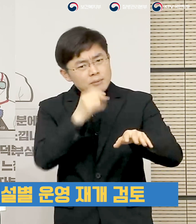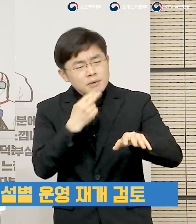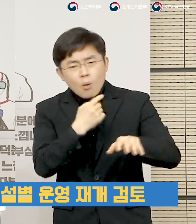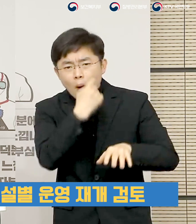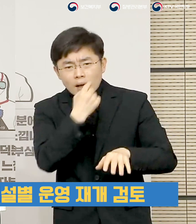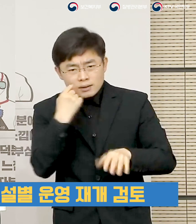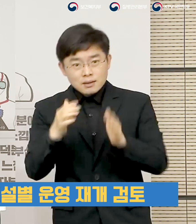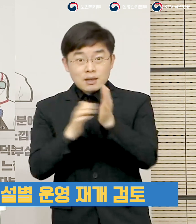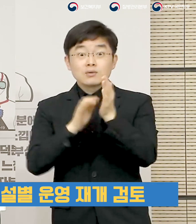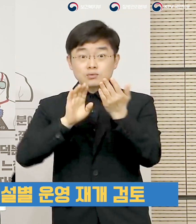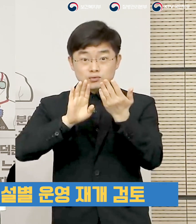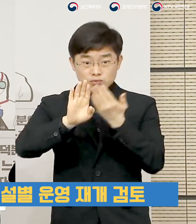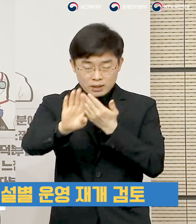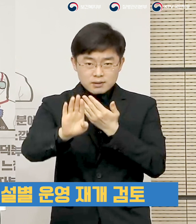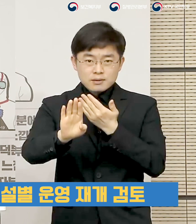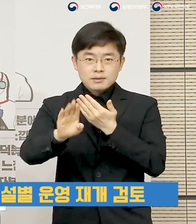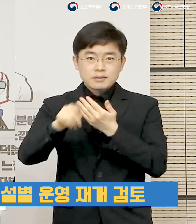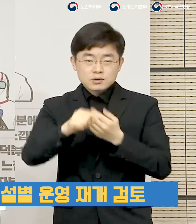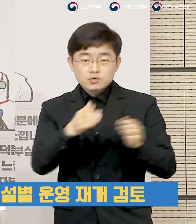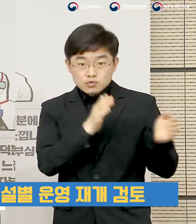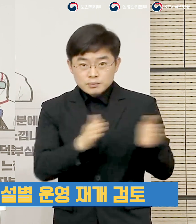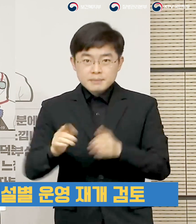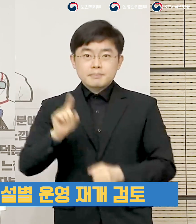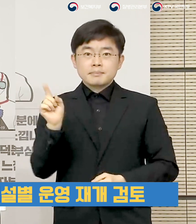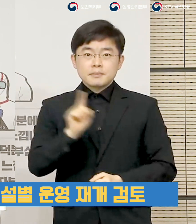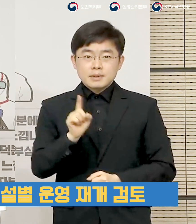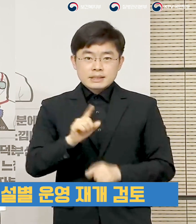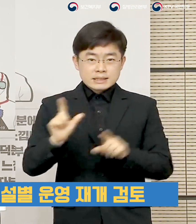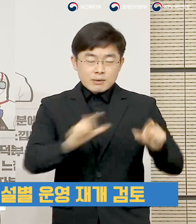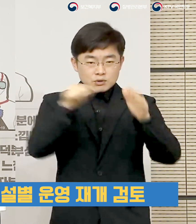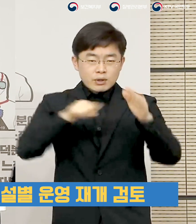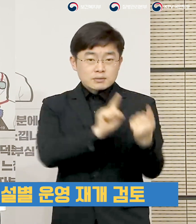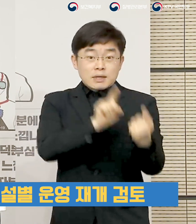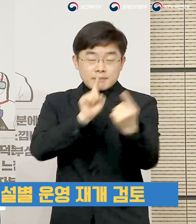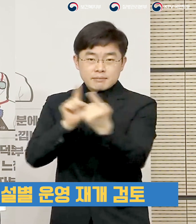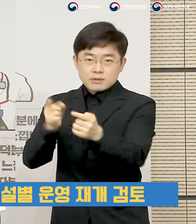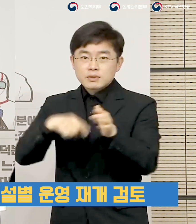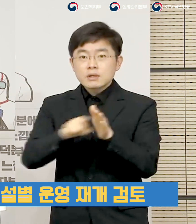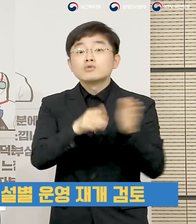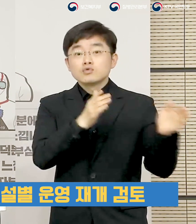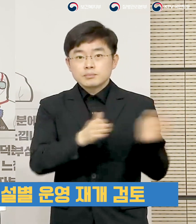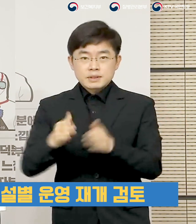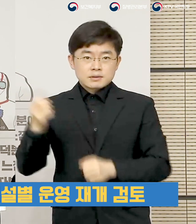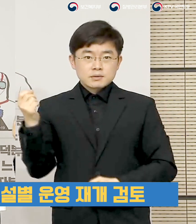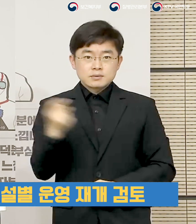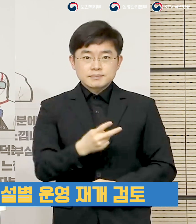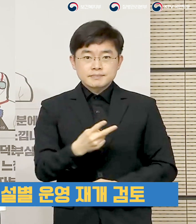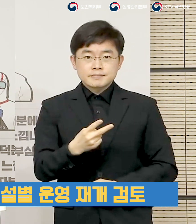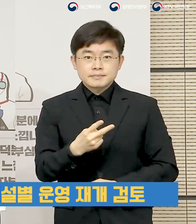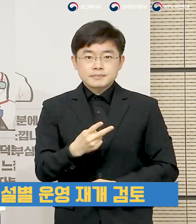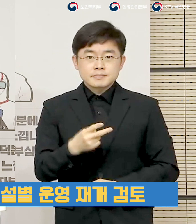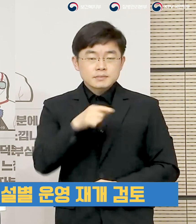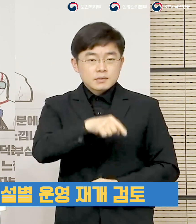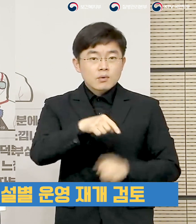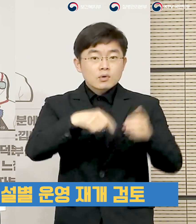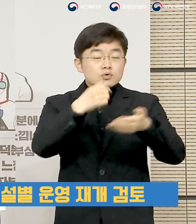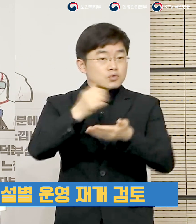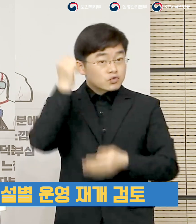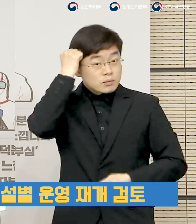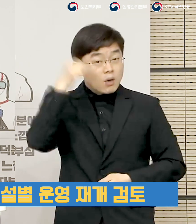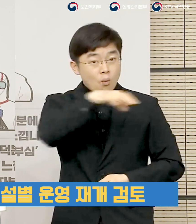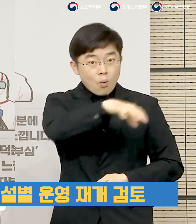거리두기로 전환 시 10인 미만 규모 숙박시설과 실내 전시관에 대해 운영 재개를